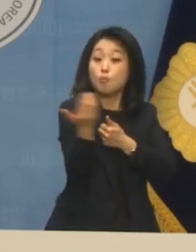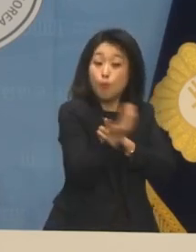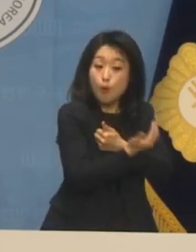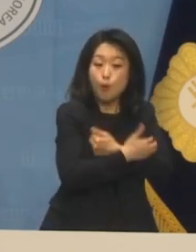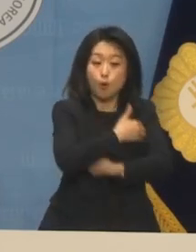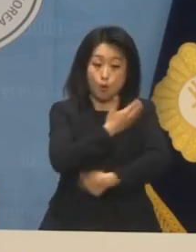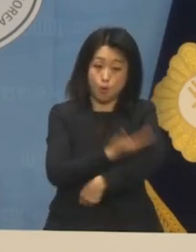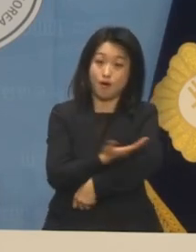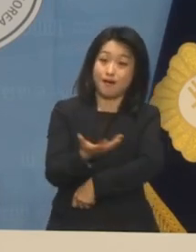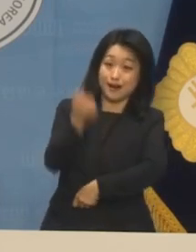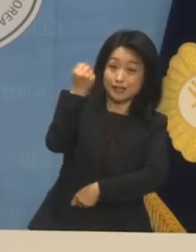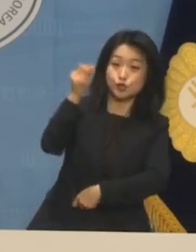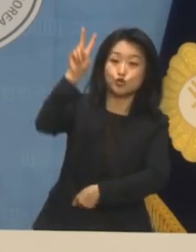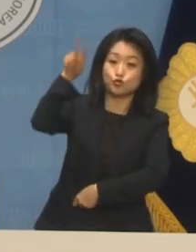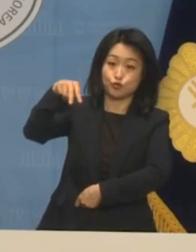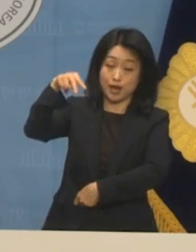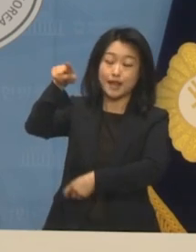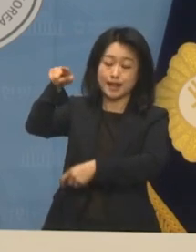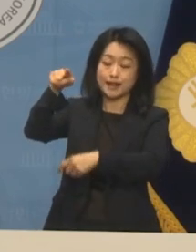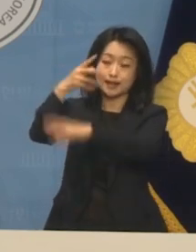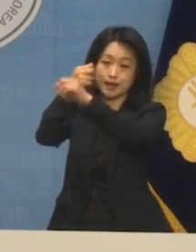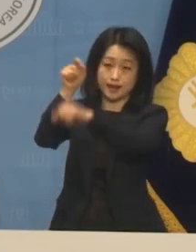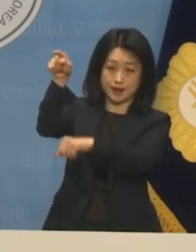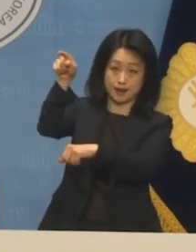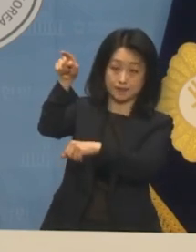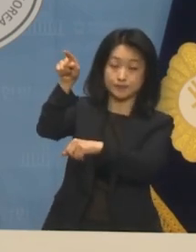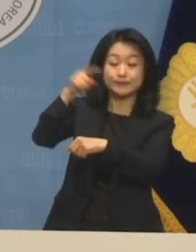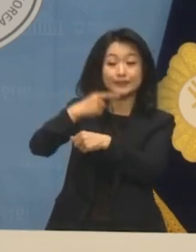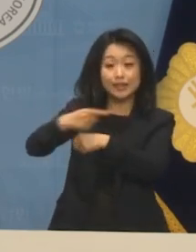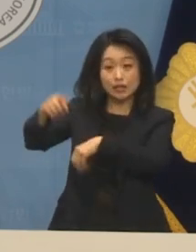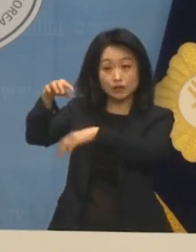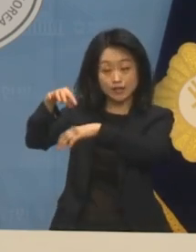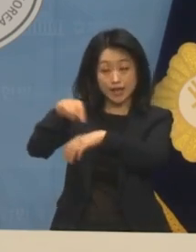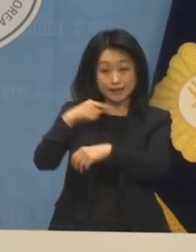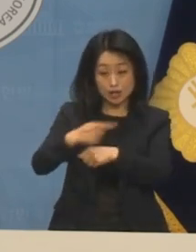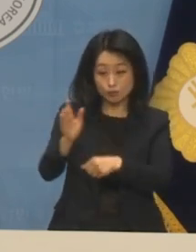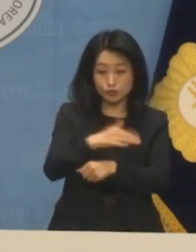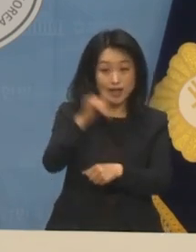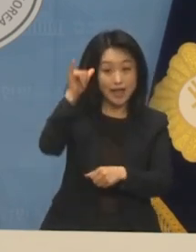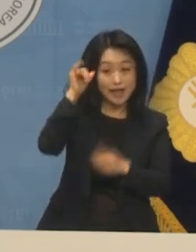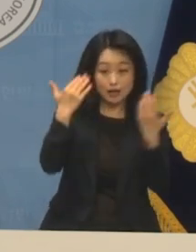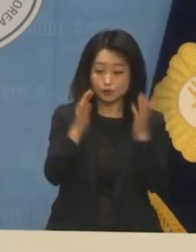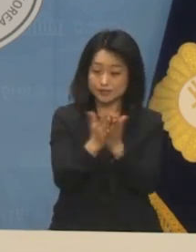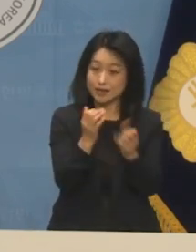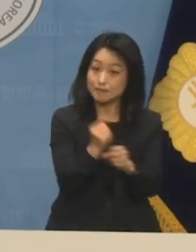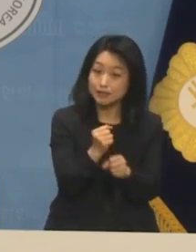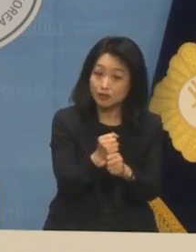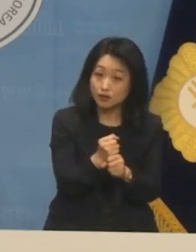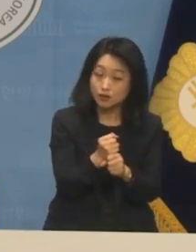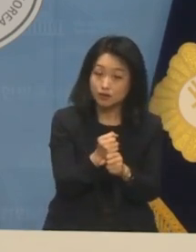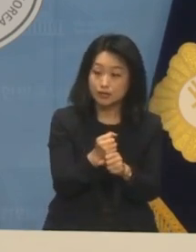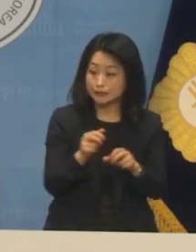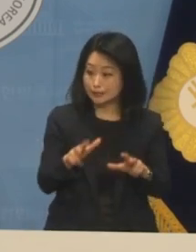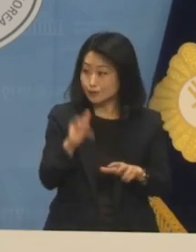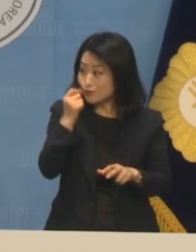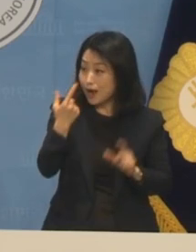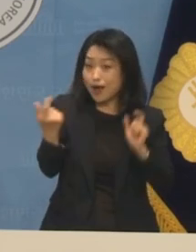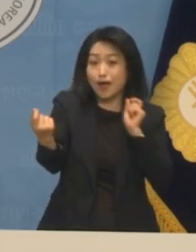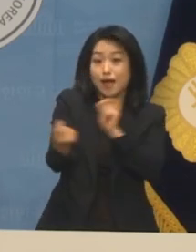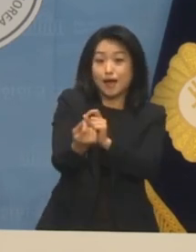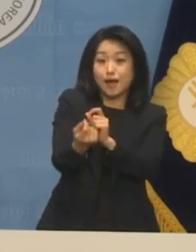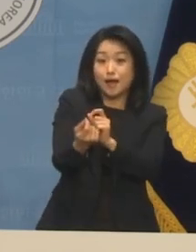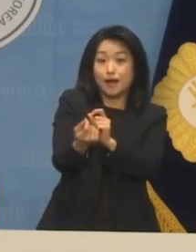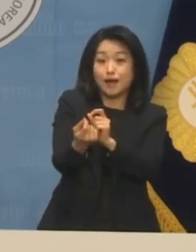보호받을 권리를 포함하고 있습니다. 내년에 도입한다고 한다면 현재 6개월밖에 남지 않은